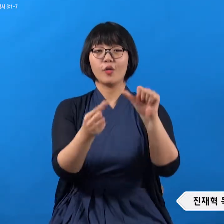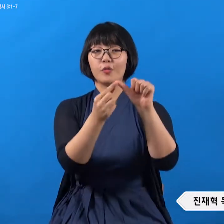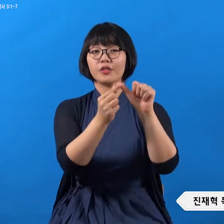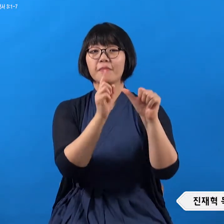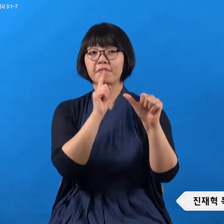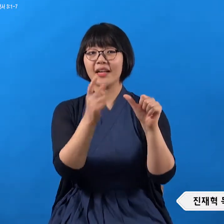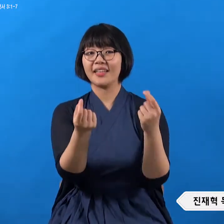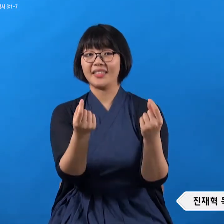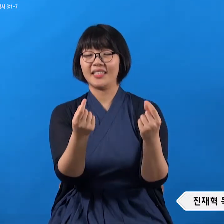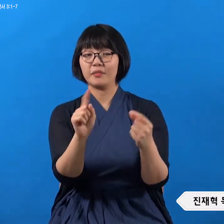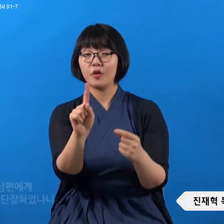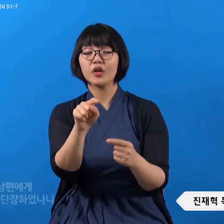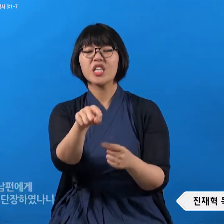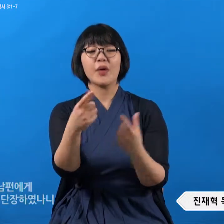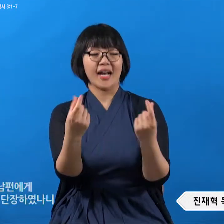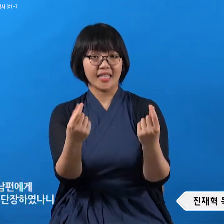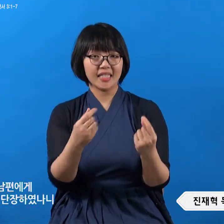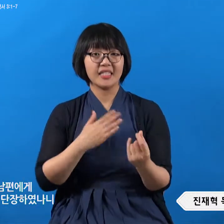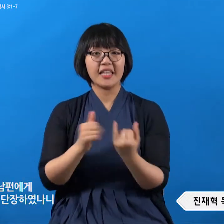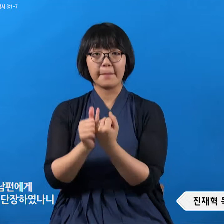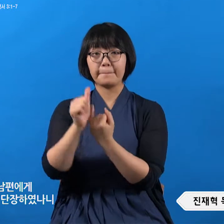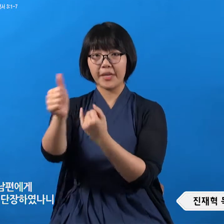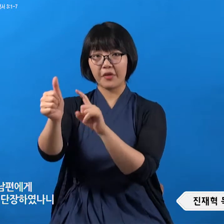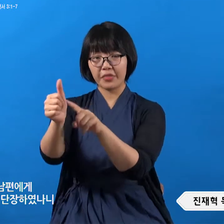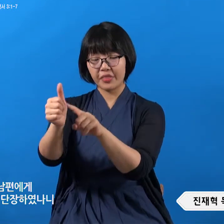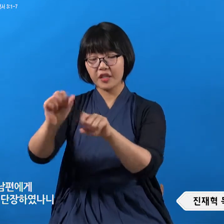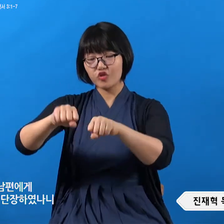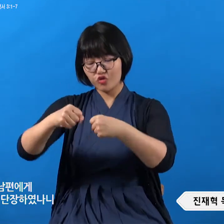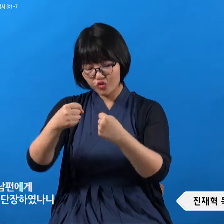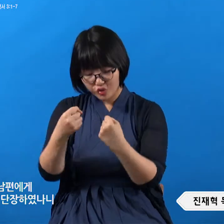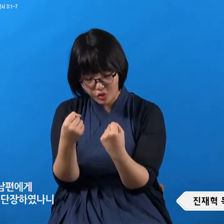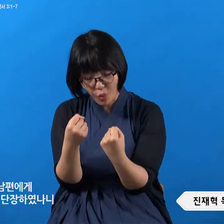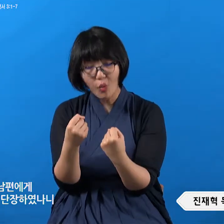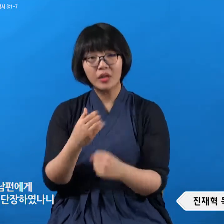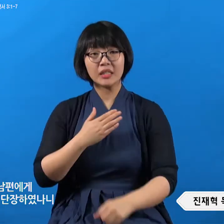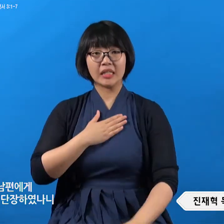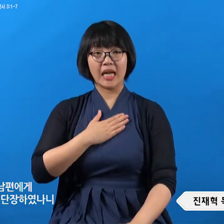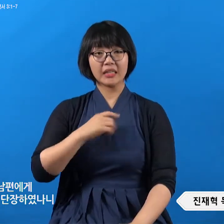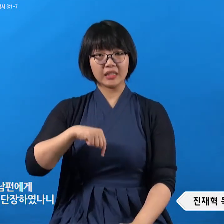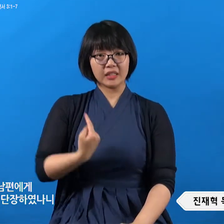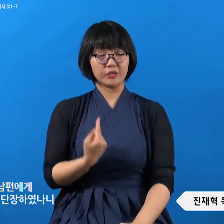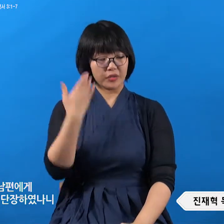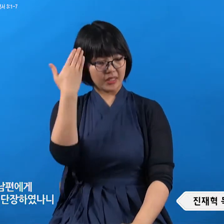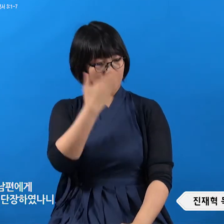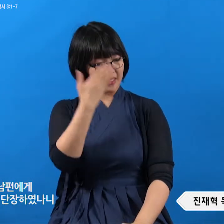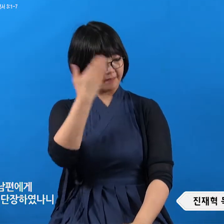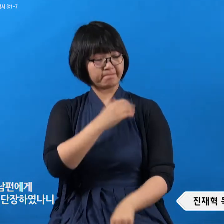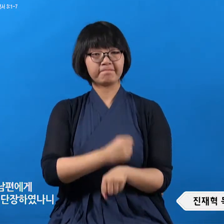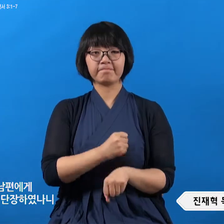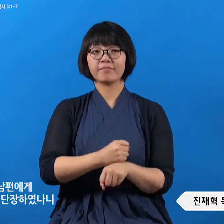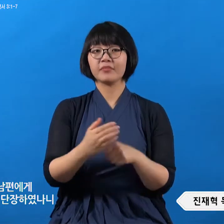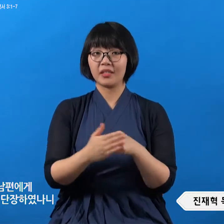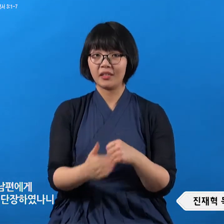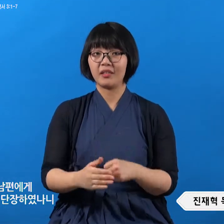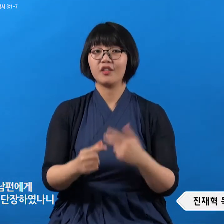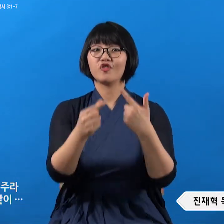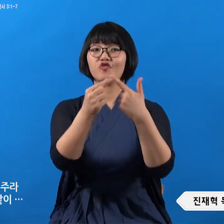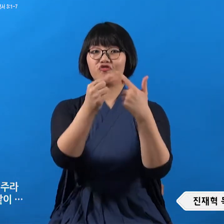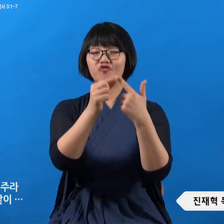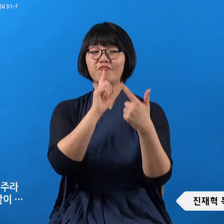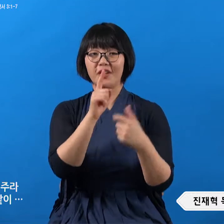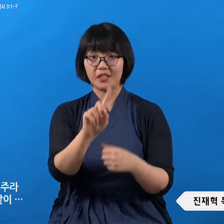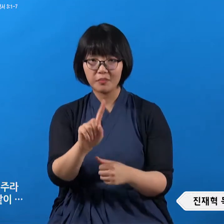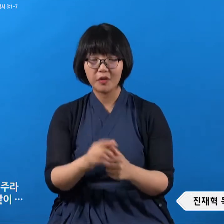5절에도 말씀합니다. 이와 같이 자기 남편에게 순종함으로 자기를 단장하였나니.